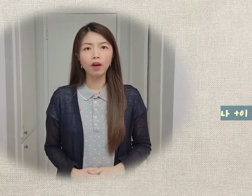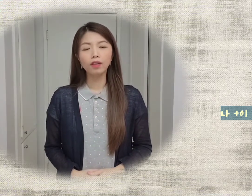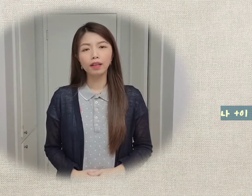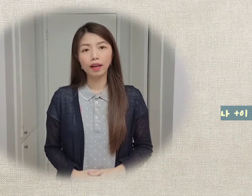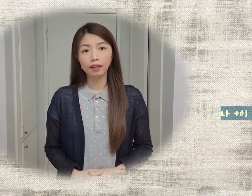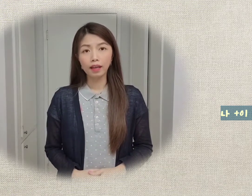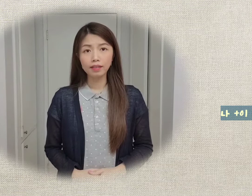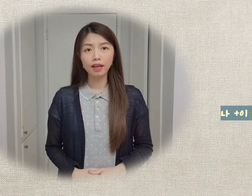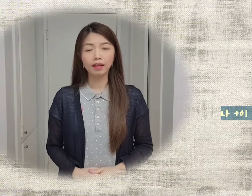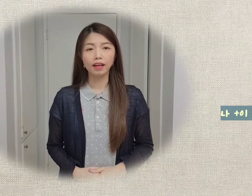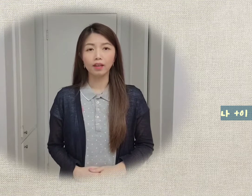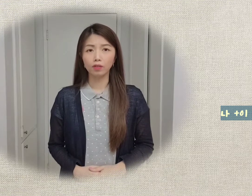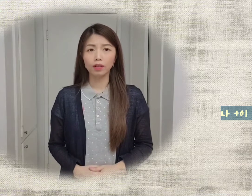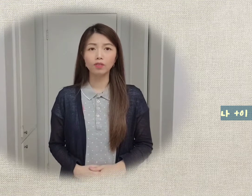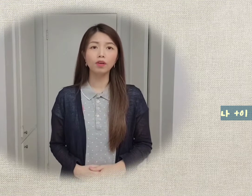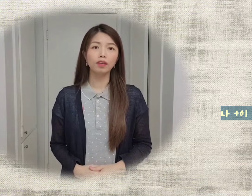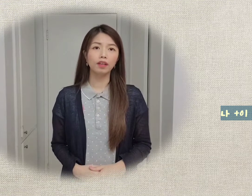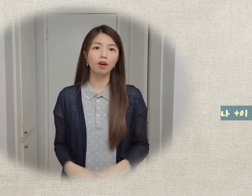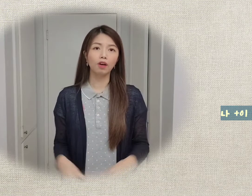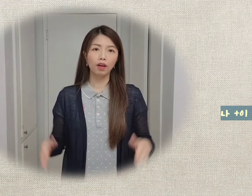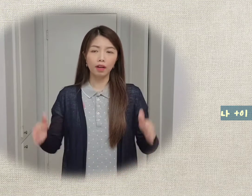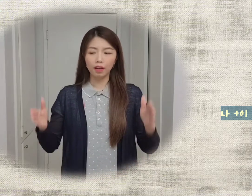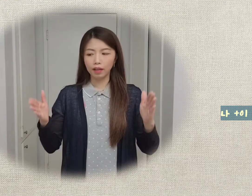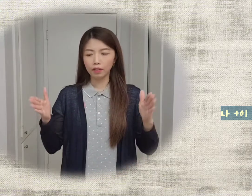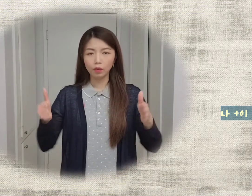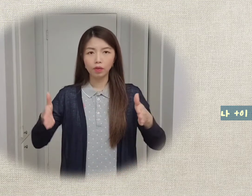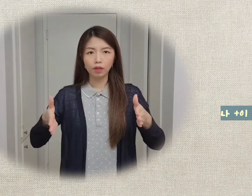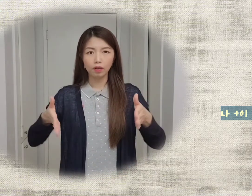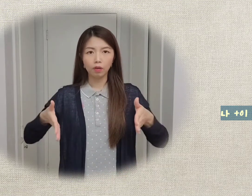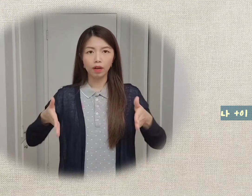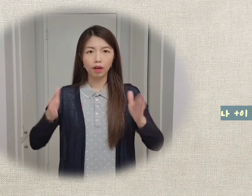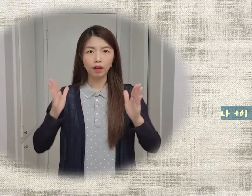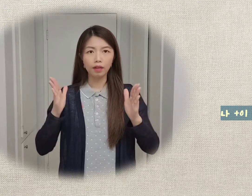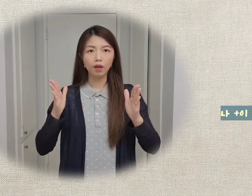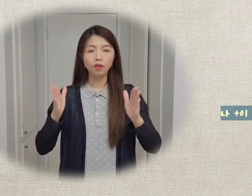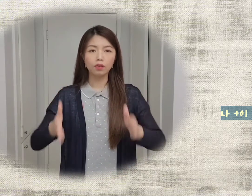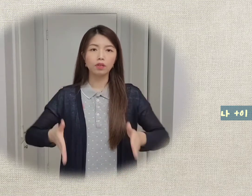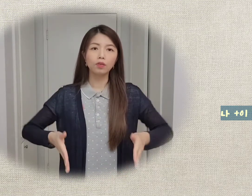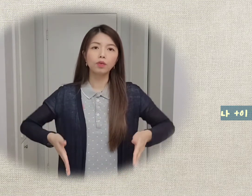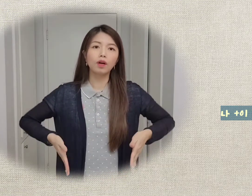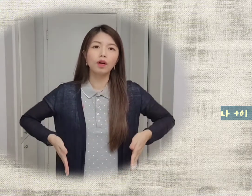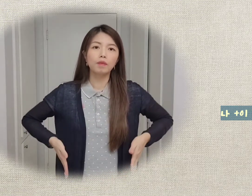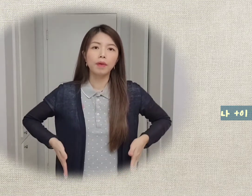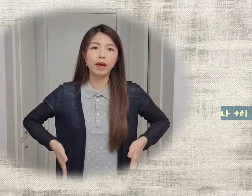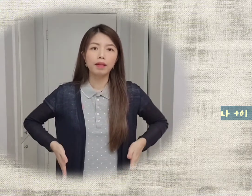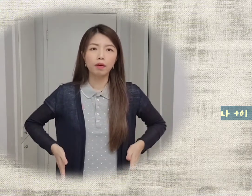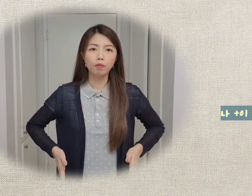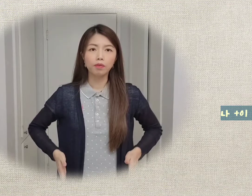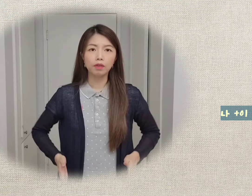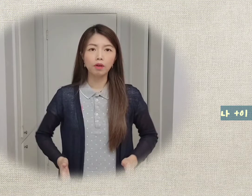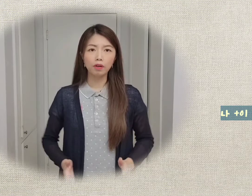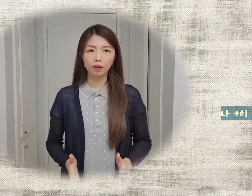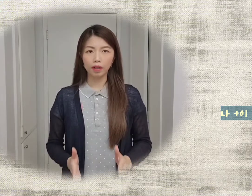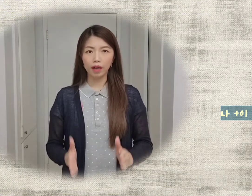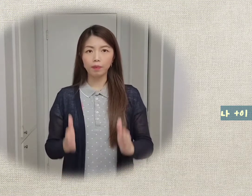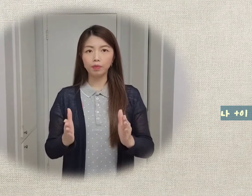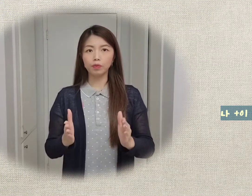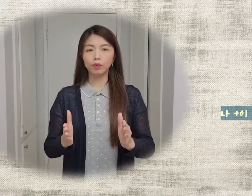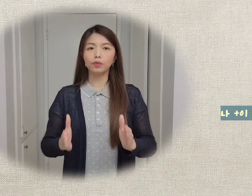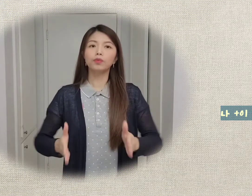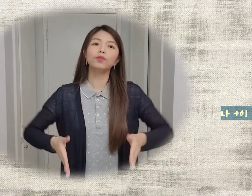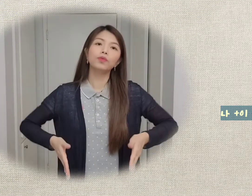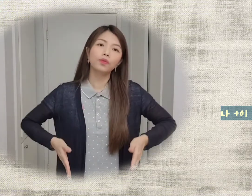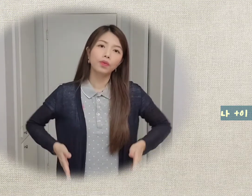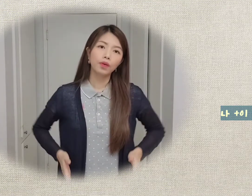태어나, 태어나다, 탄생하다 이런 뜻의 수어는요. 양손을 이렇게 세워주시고 배에서부터 이렇게